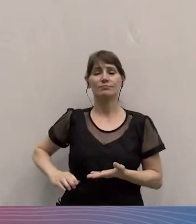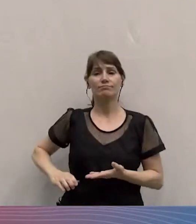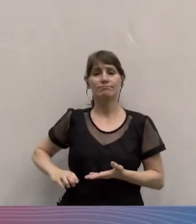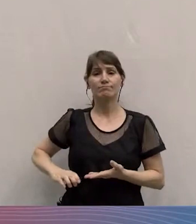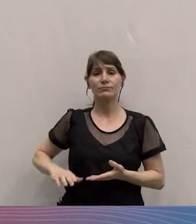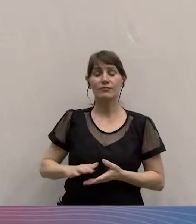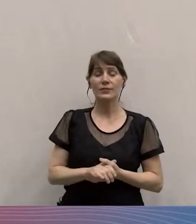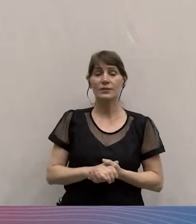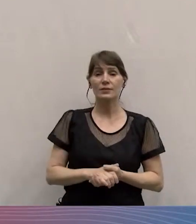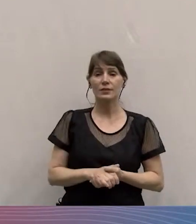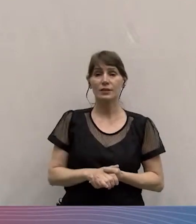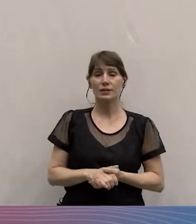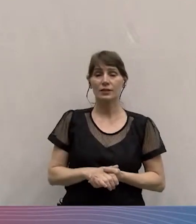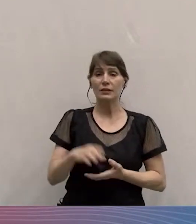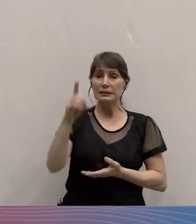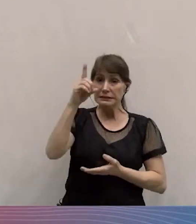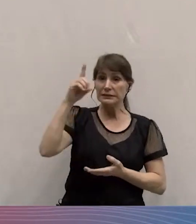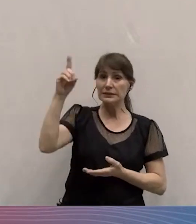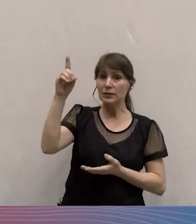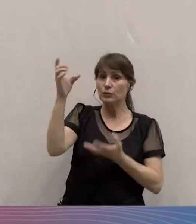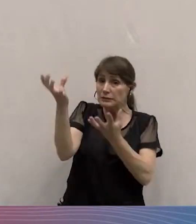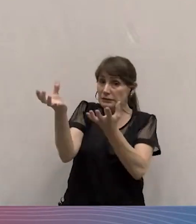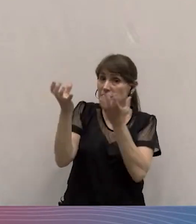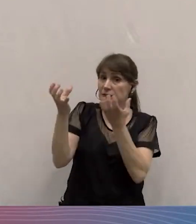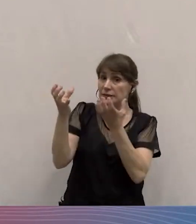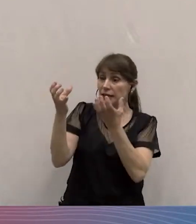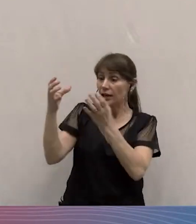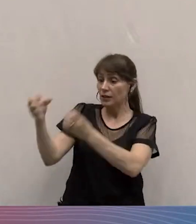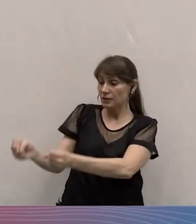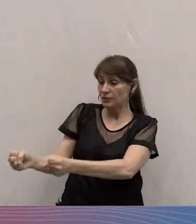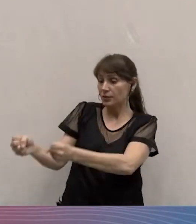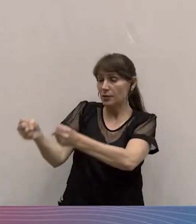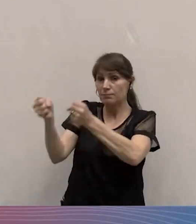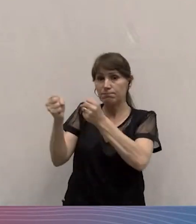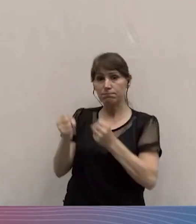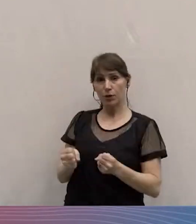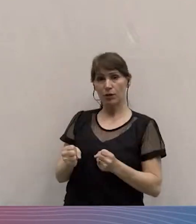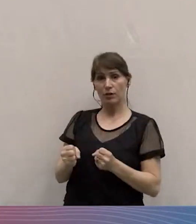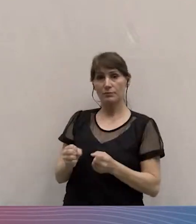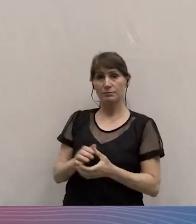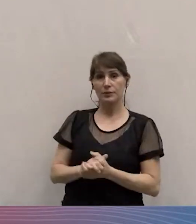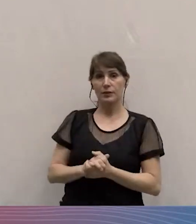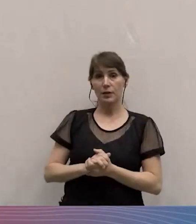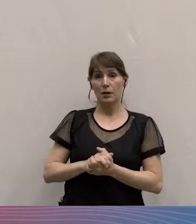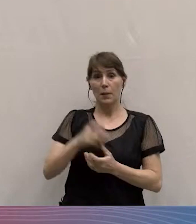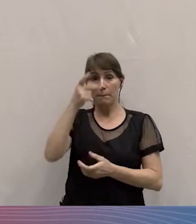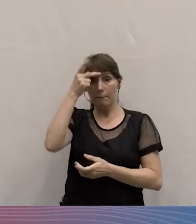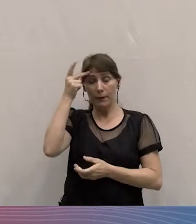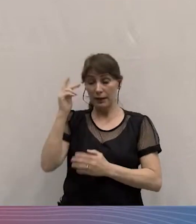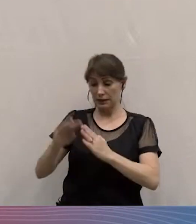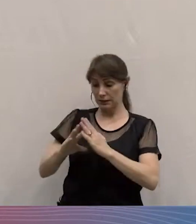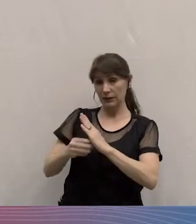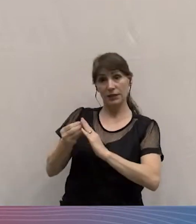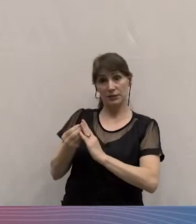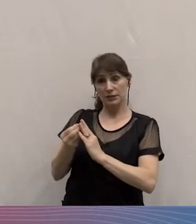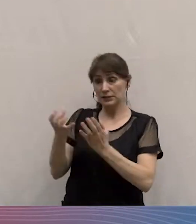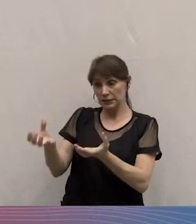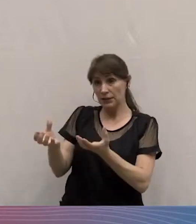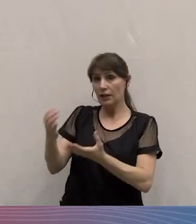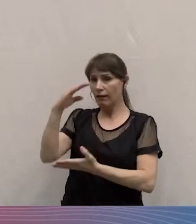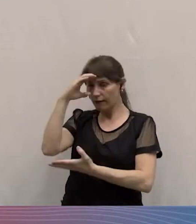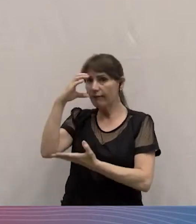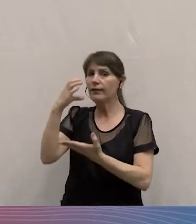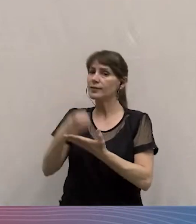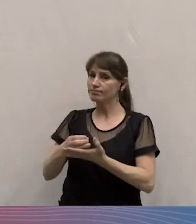E Deus então quer dar esse poder para os que creem, para a igreja. Por